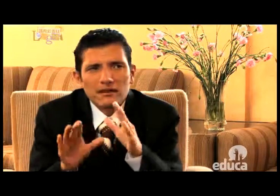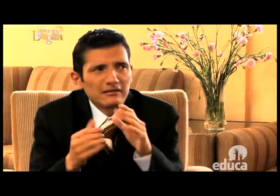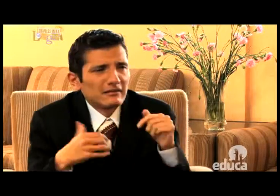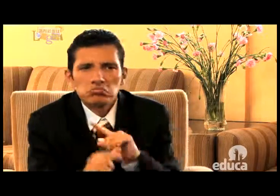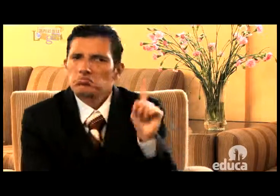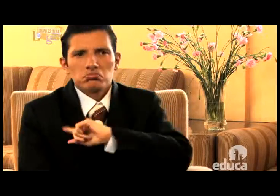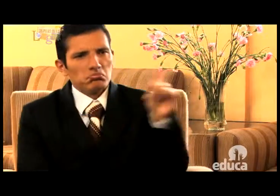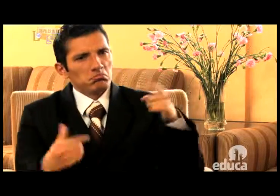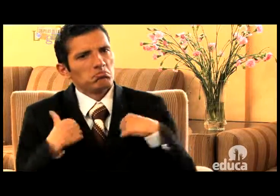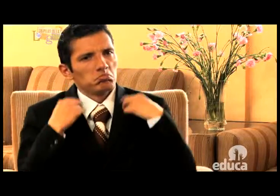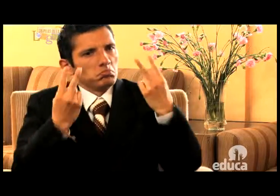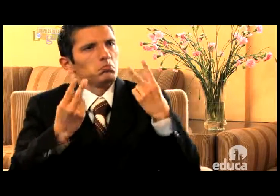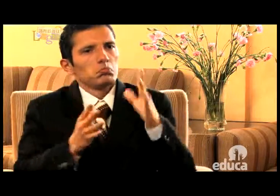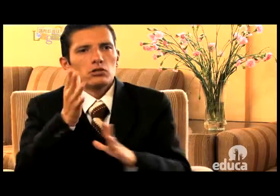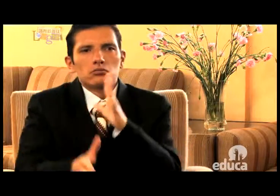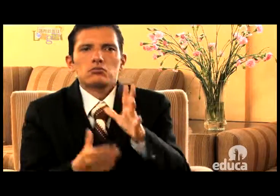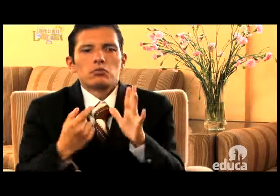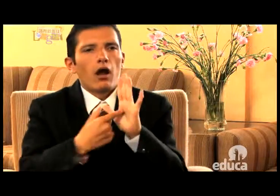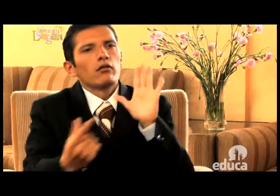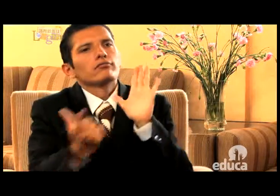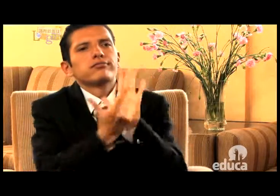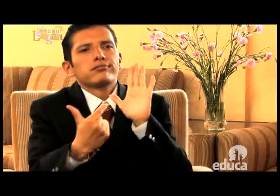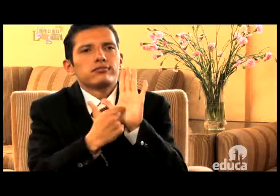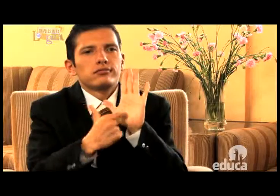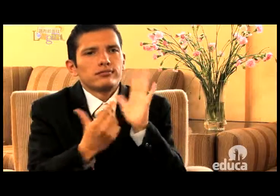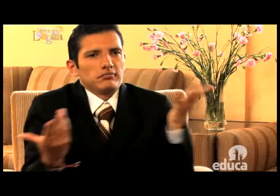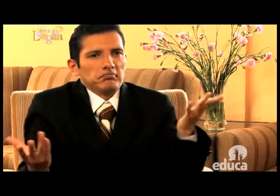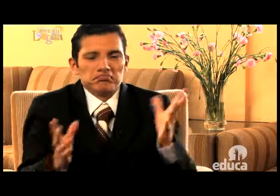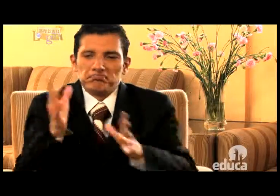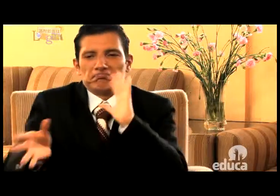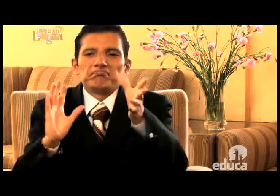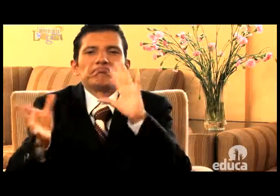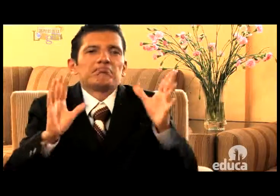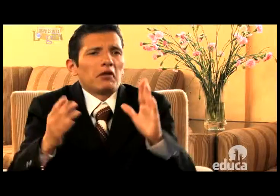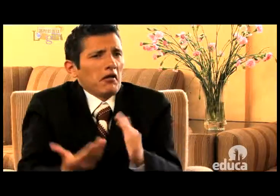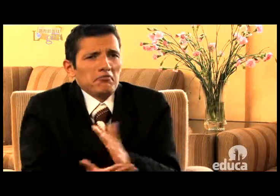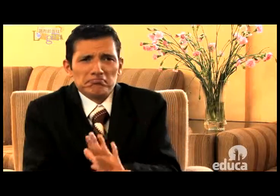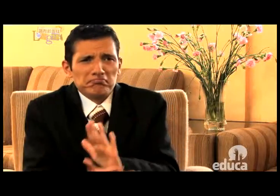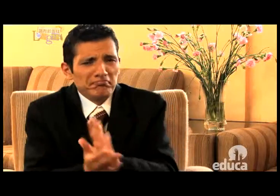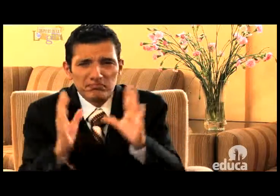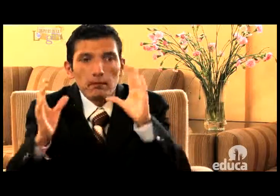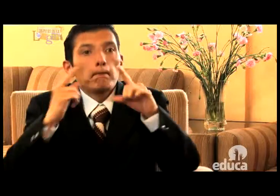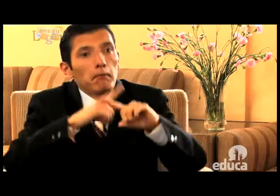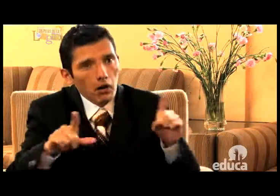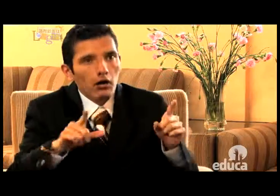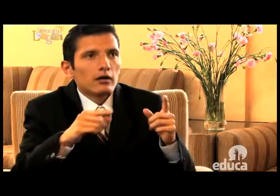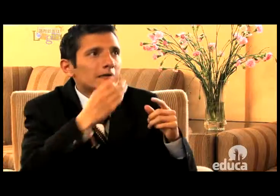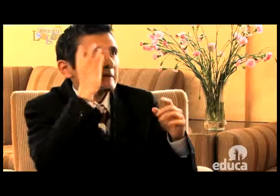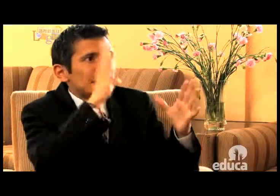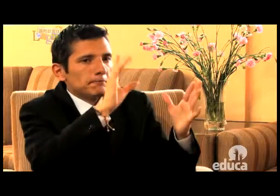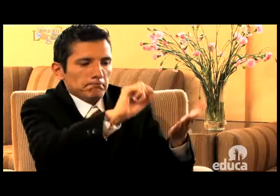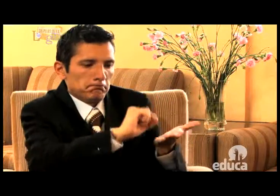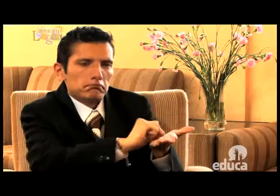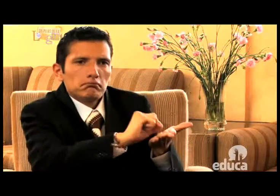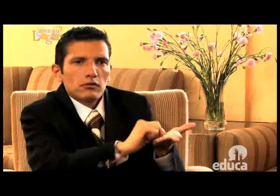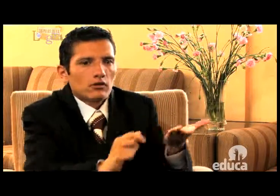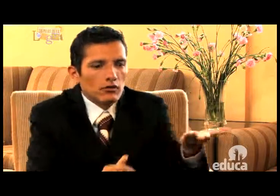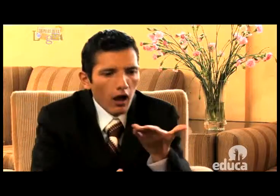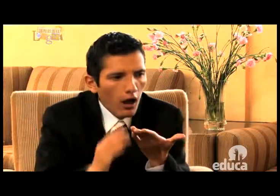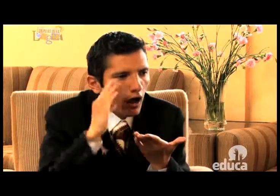escrito. Las personas se sorprendían. ¿Puedes por escrito? Sí, claro que puedo por escrito. Y de esa manera